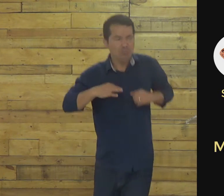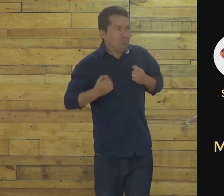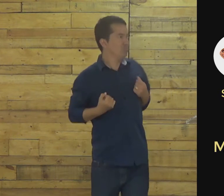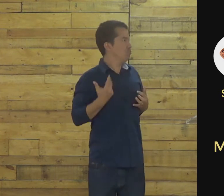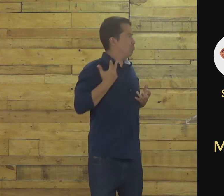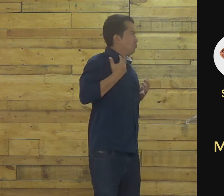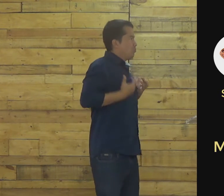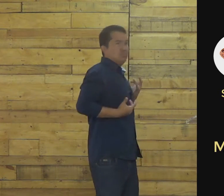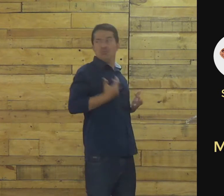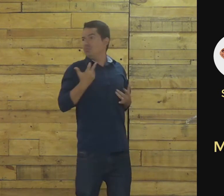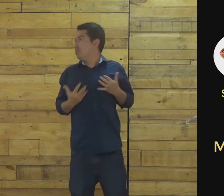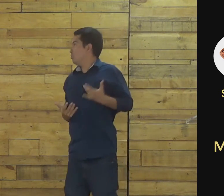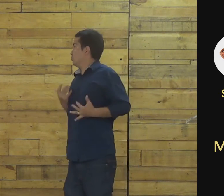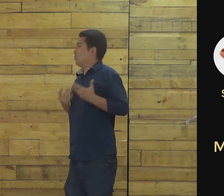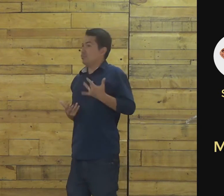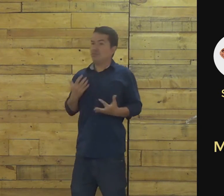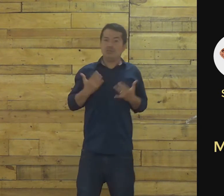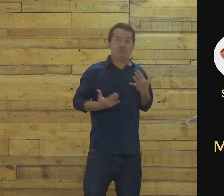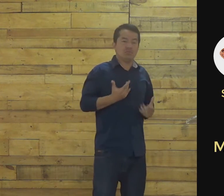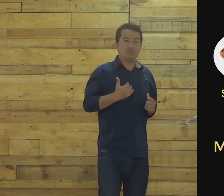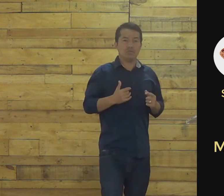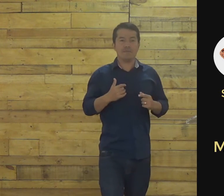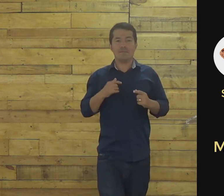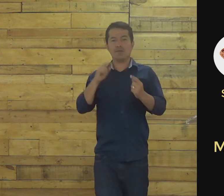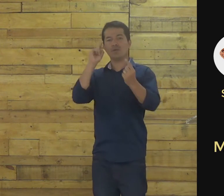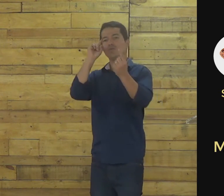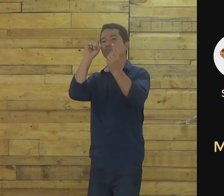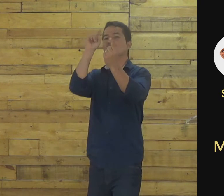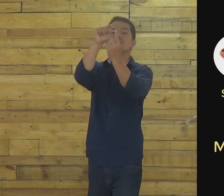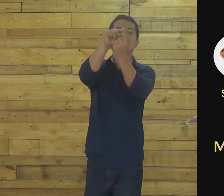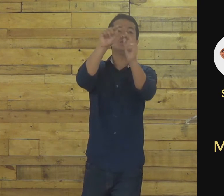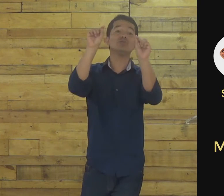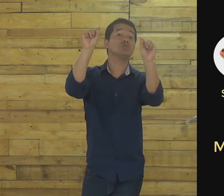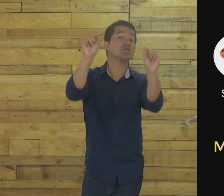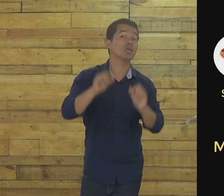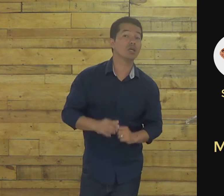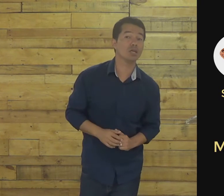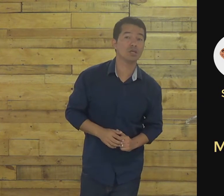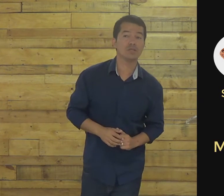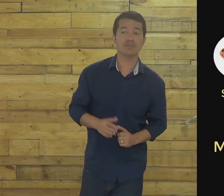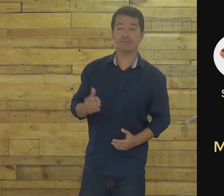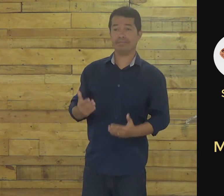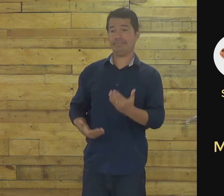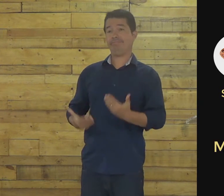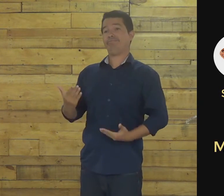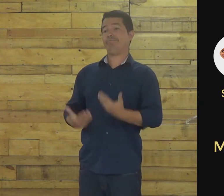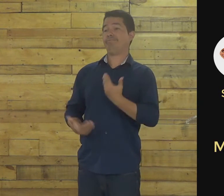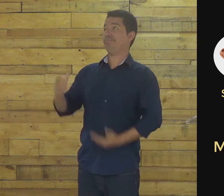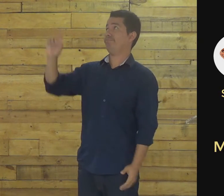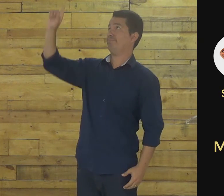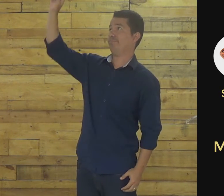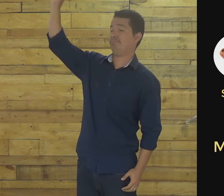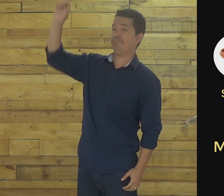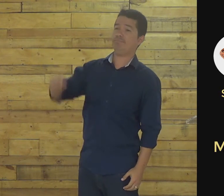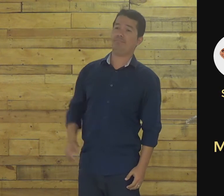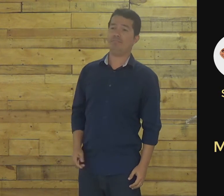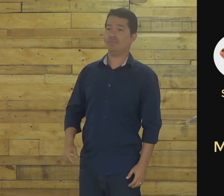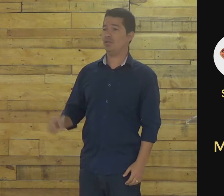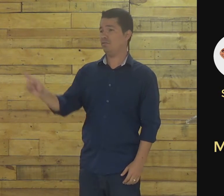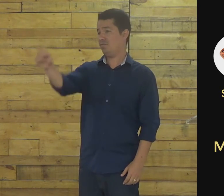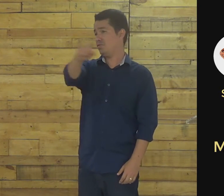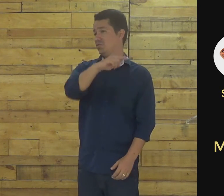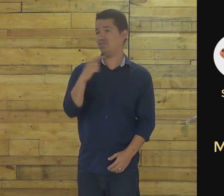pavio tá bem, tá pronto. E quando você tem Jesus, a sua vida passa a ser iluminada. O seu